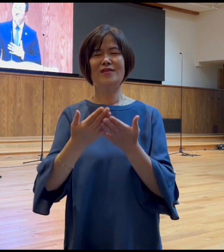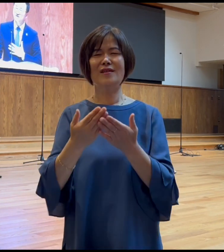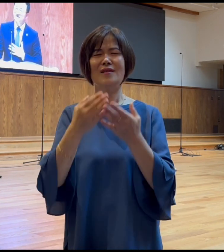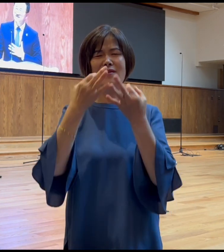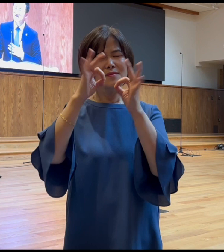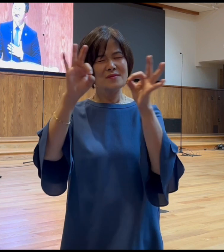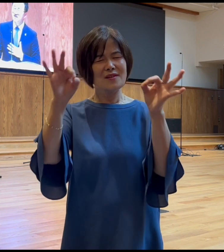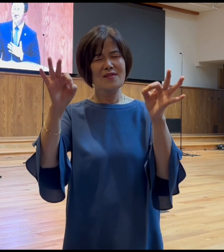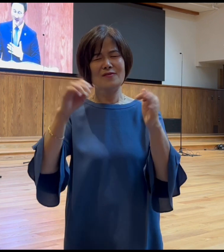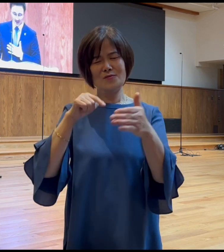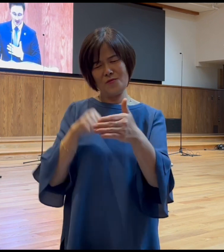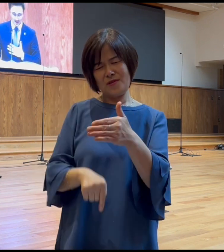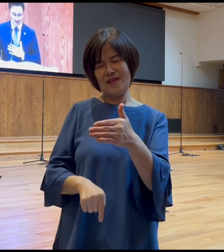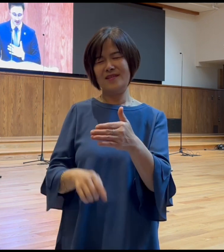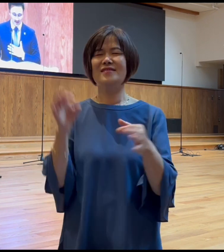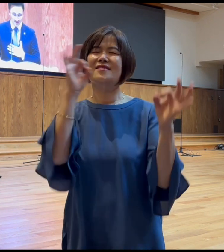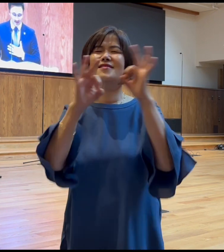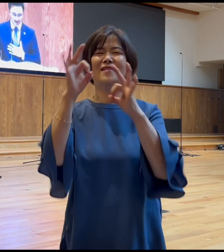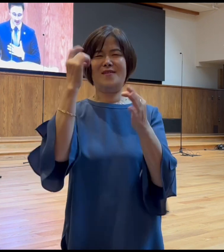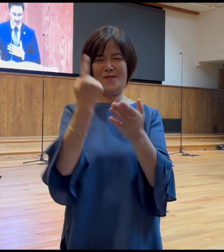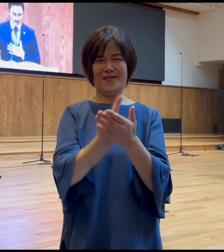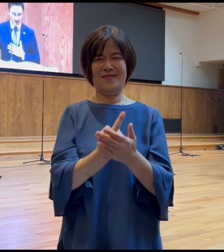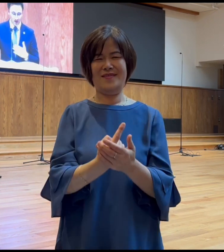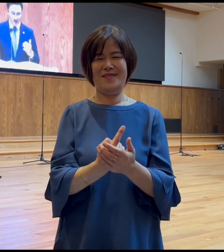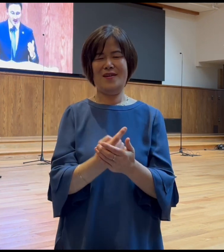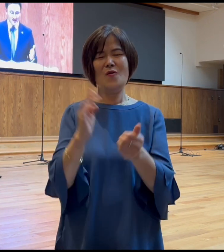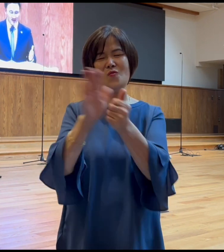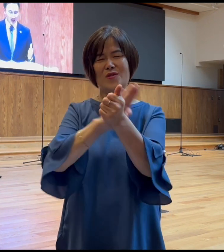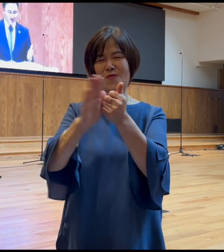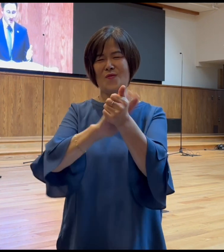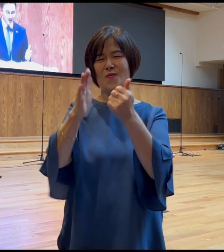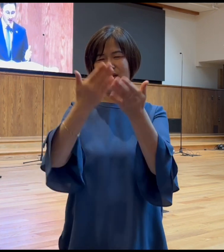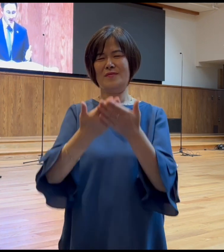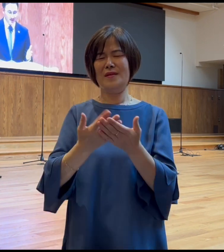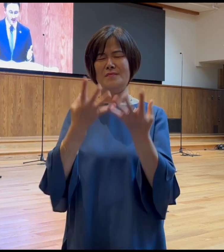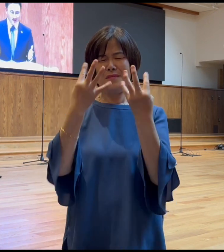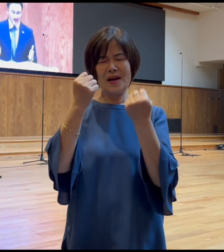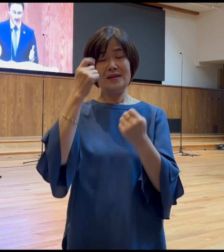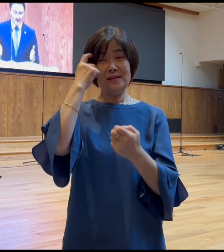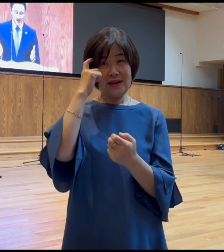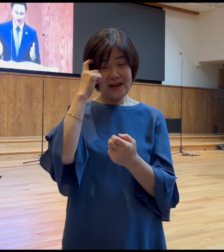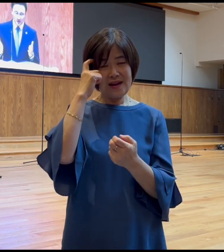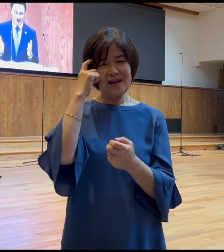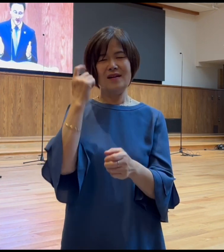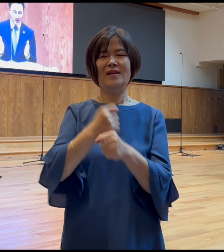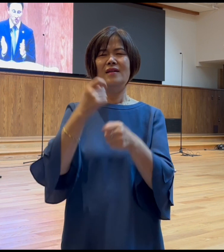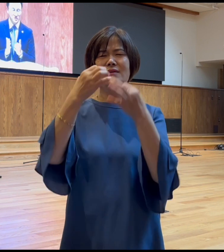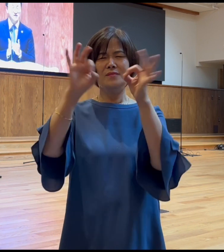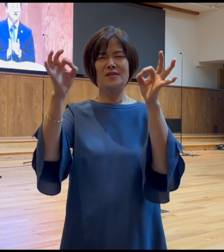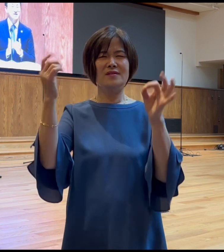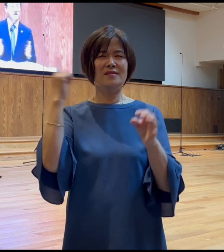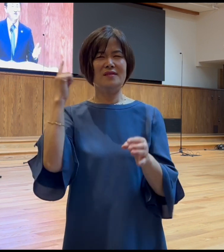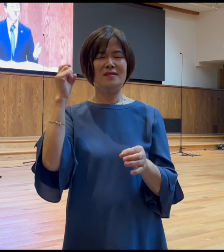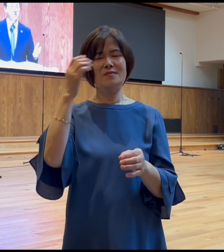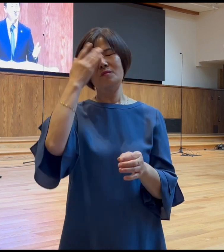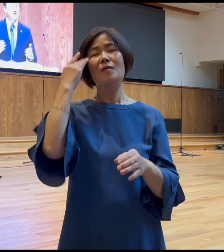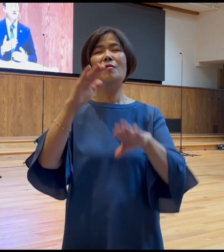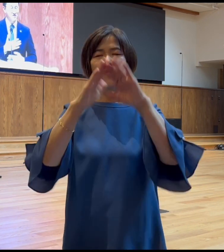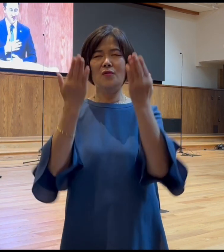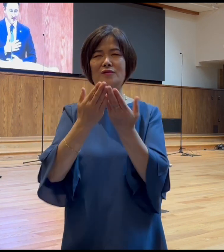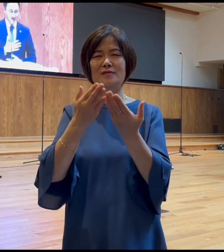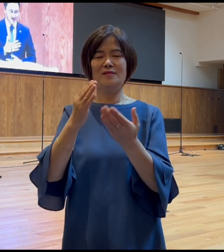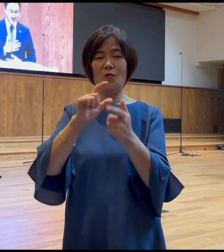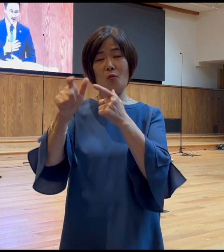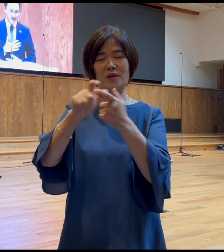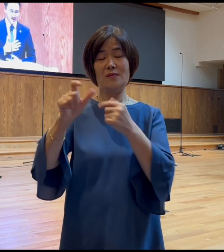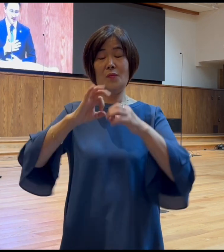한마디의 음성이 제 내면에 찾아왔습니다. 여러 생각들과 감정이 이 음성을 듣는데 순식간에 사라지고